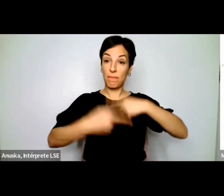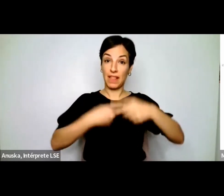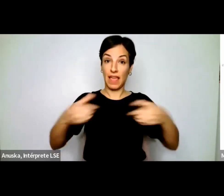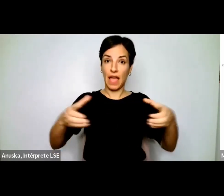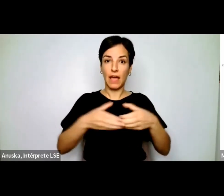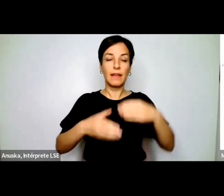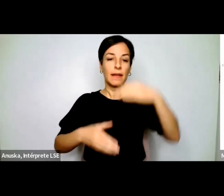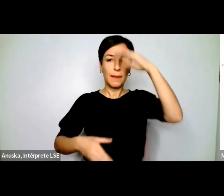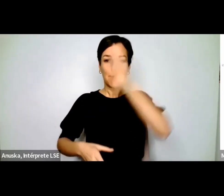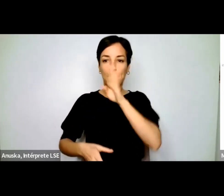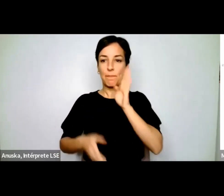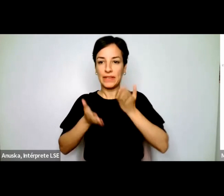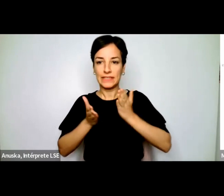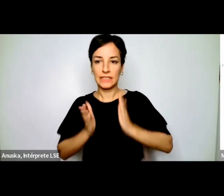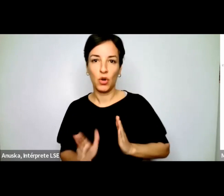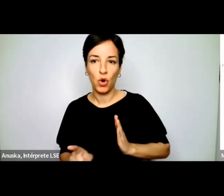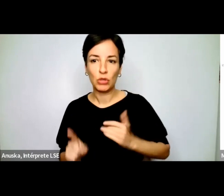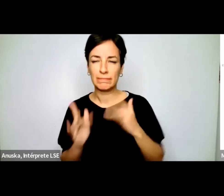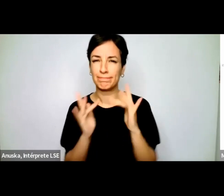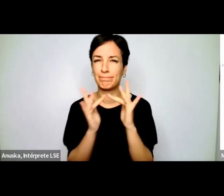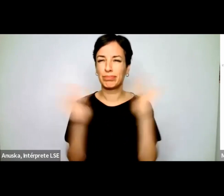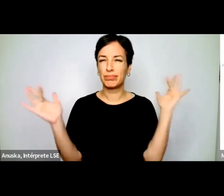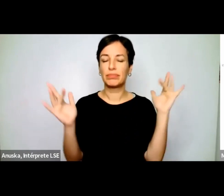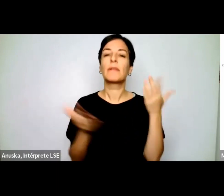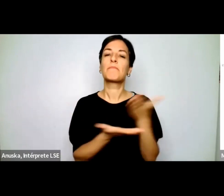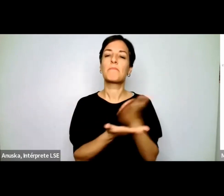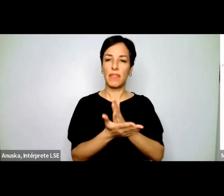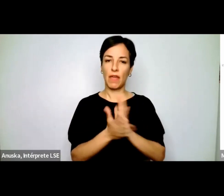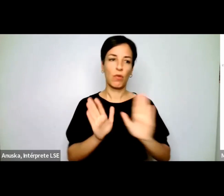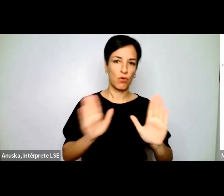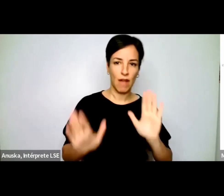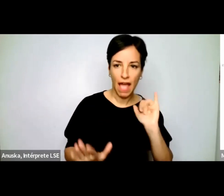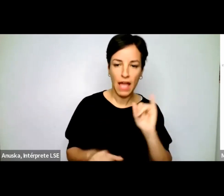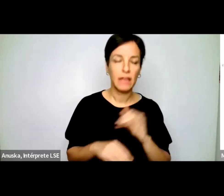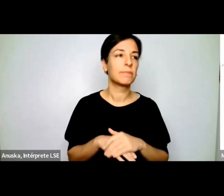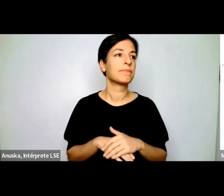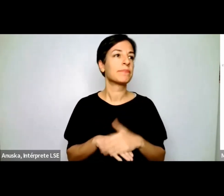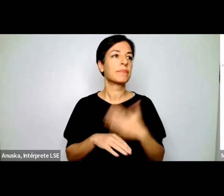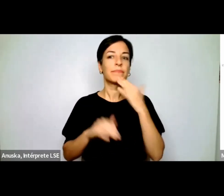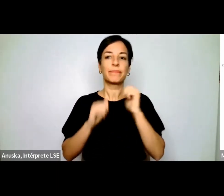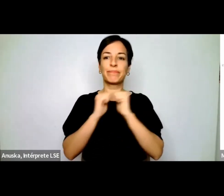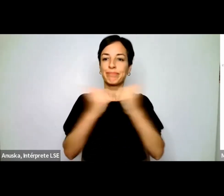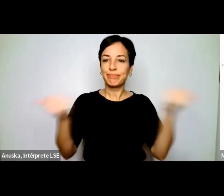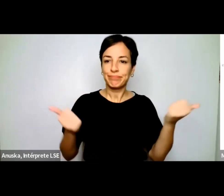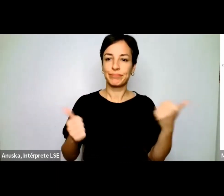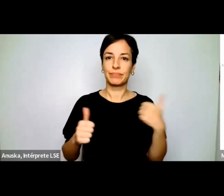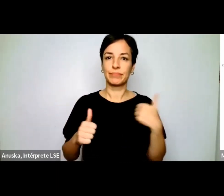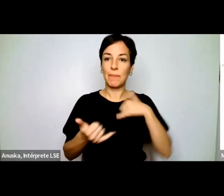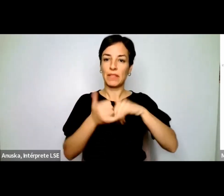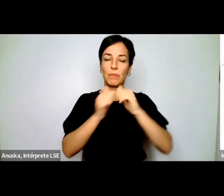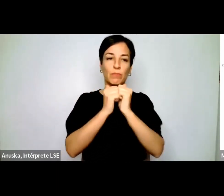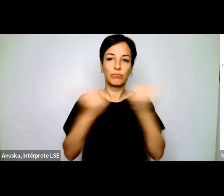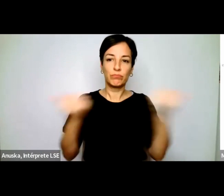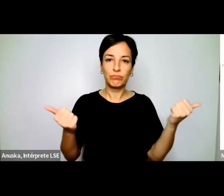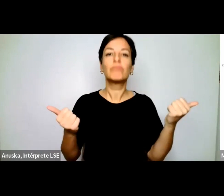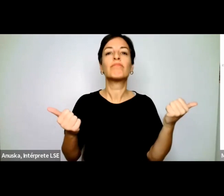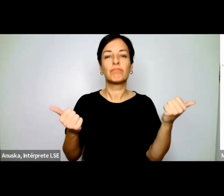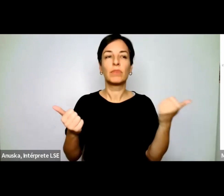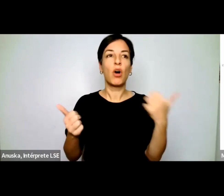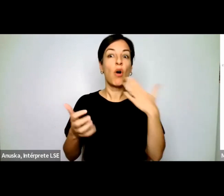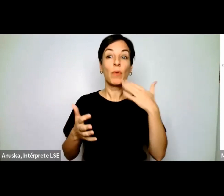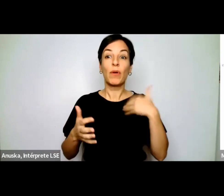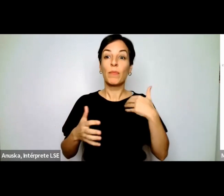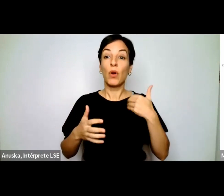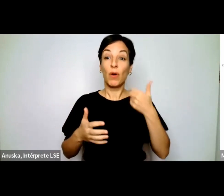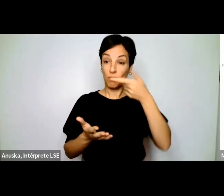padres, hijos que han perdido la relación, divorcios, en reparto de herencias. Ahí